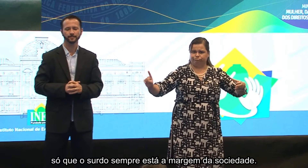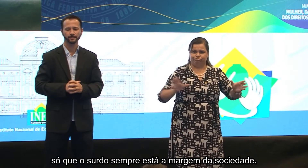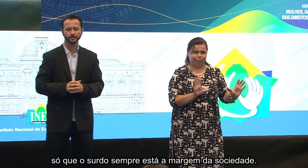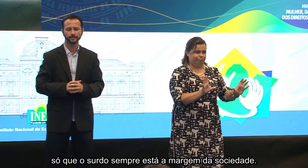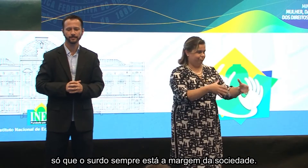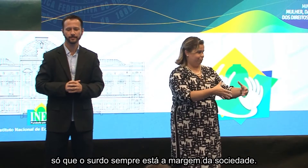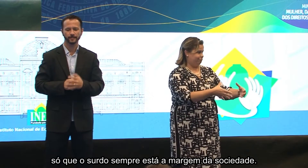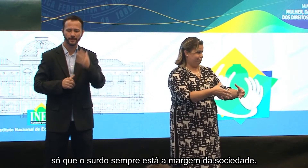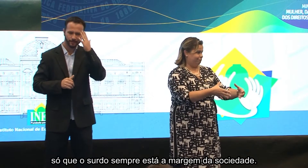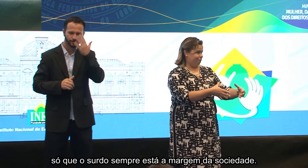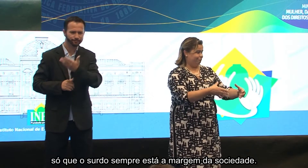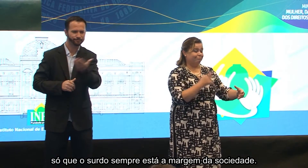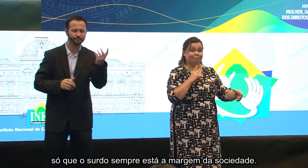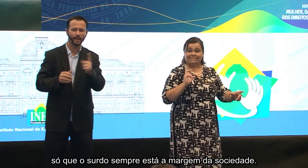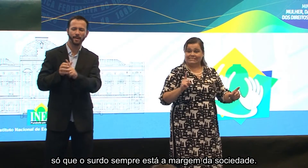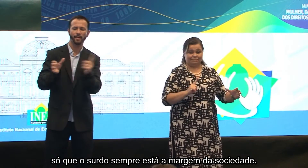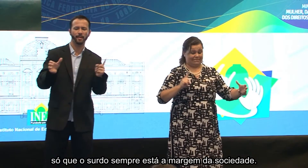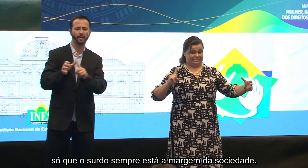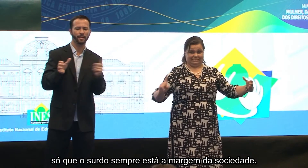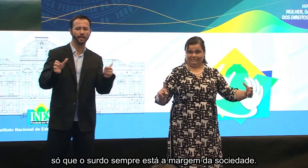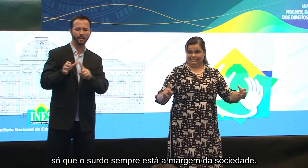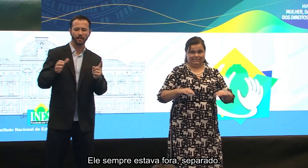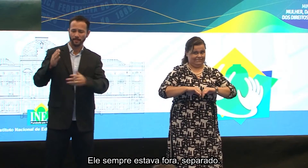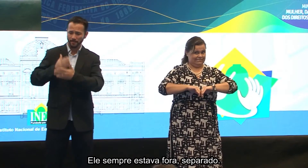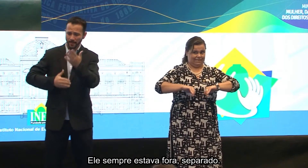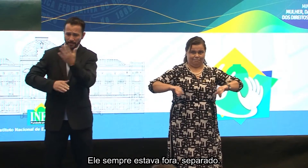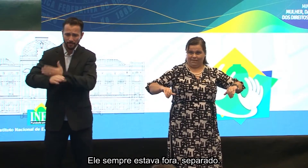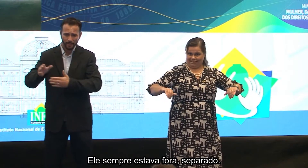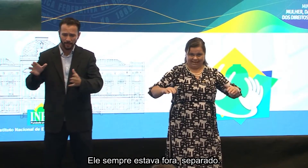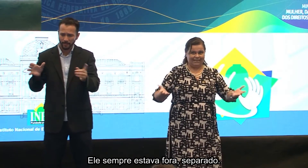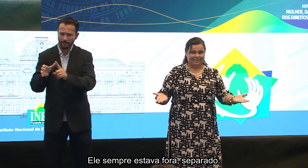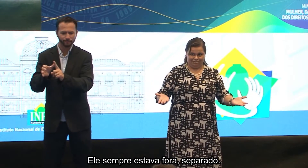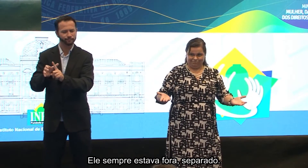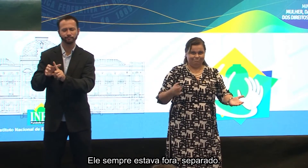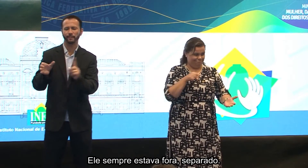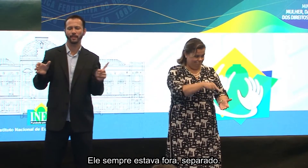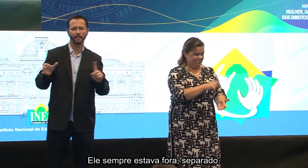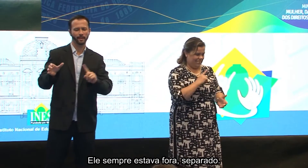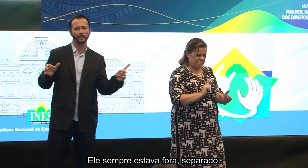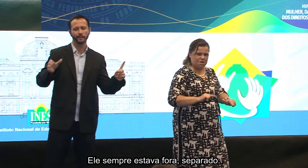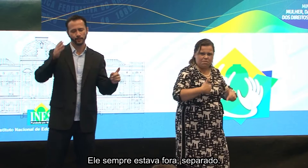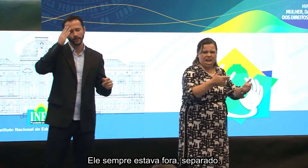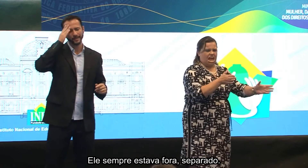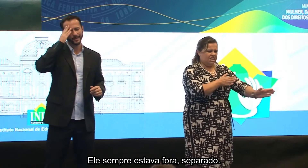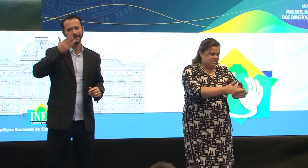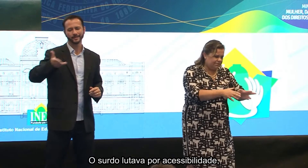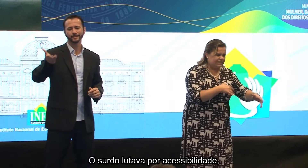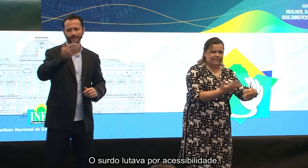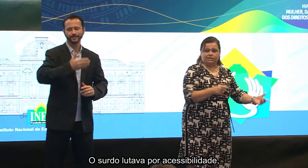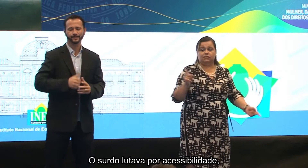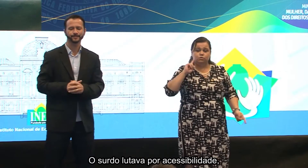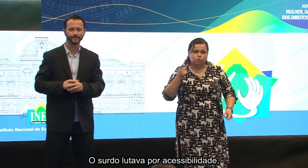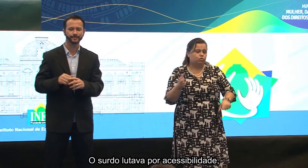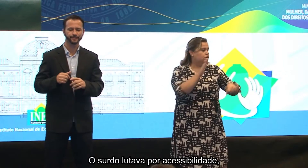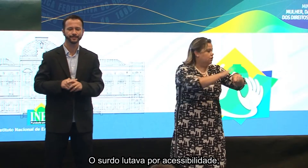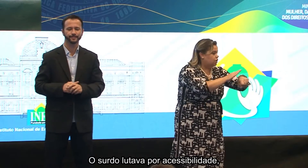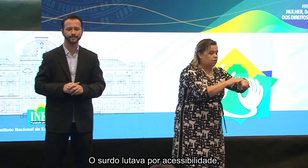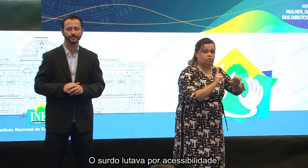que o surdo sempre está à margem da sociedade. Ele sempre estava fora, ele estava separado. Então, o surdo lutava